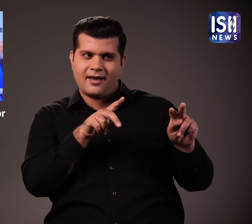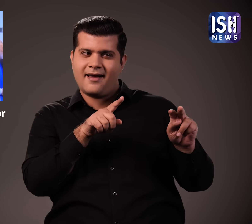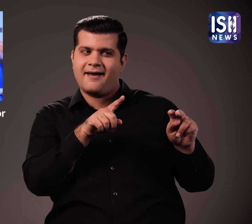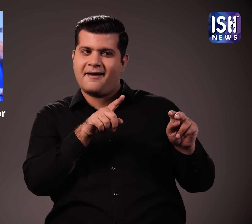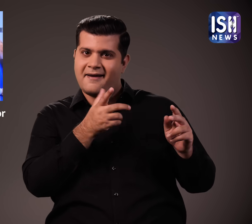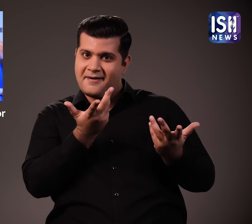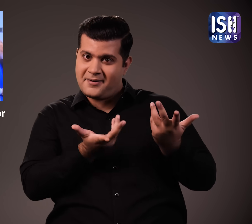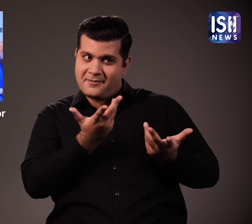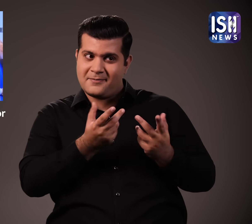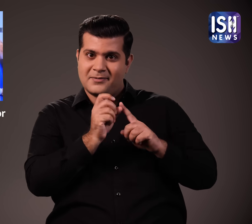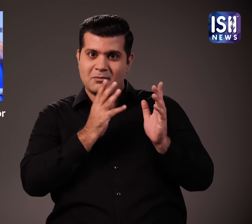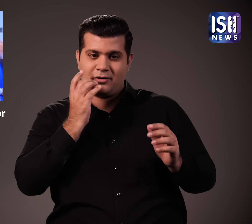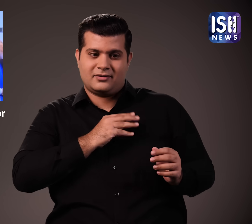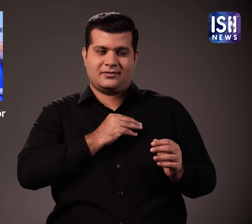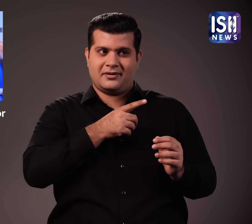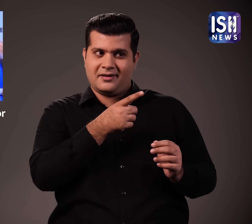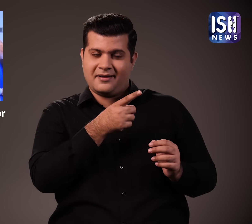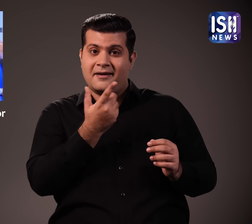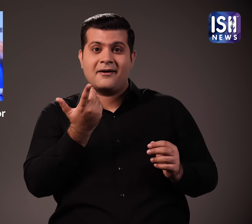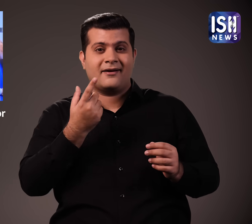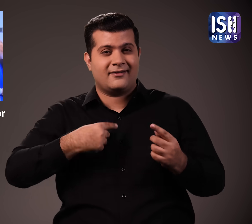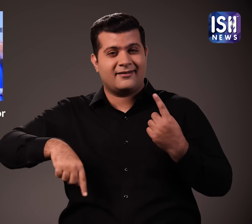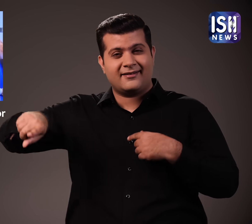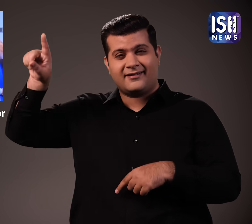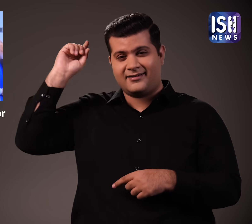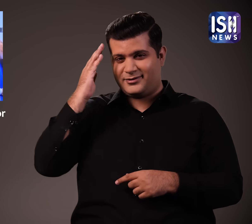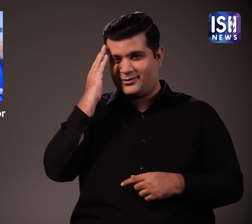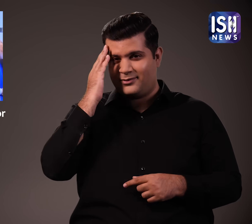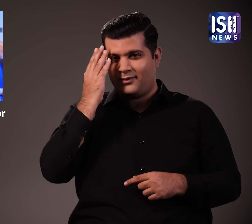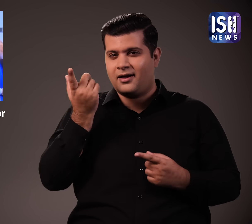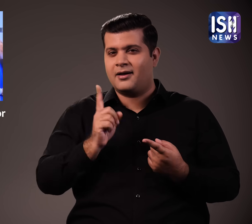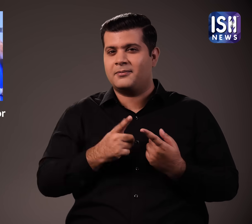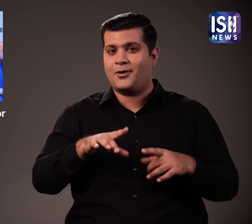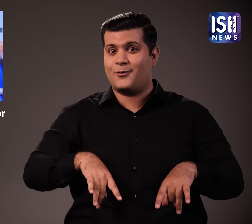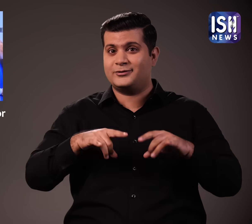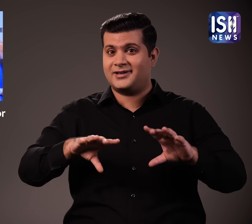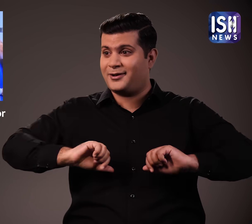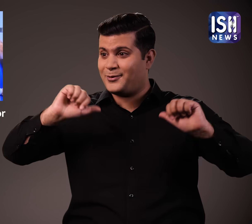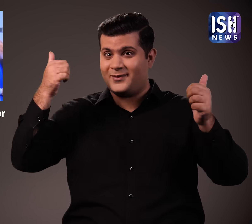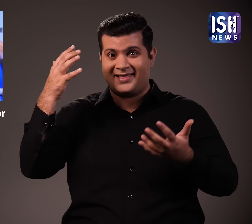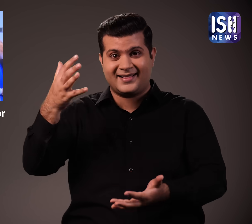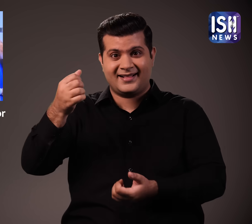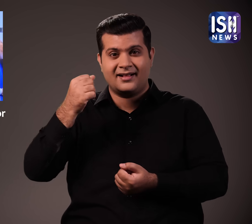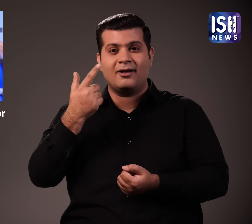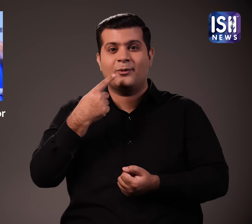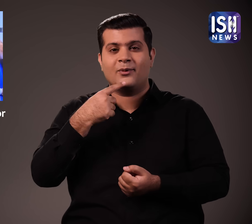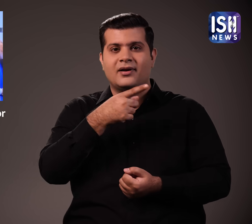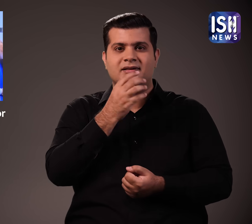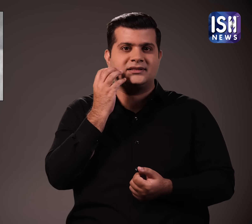हुआ कि क्या ब्रधान मंत्री मोधी डर गए थे आपको याद है एक बार उस्ट्रियाई टीम ने एक टोर्णामेंट जीत कर NCP नीदा